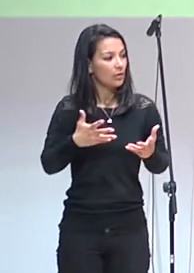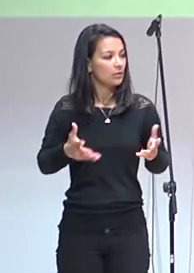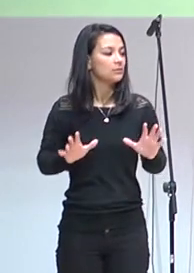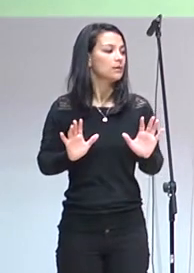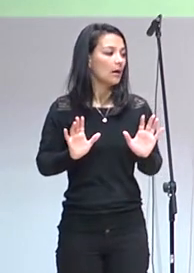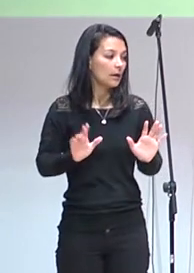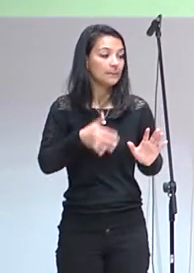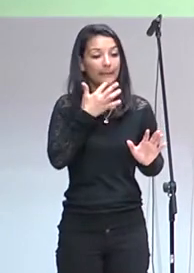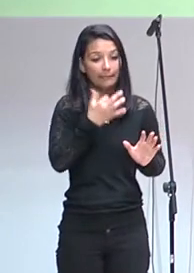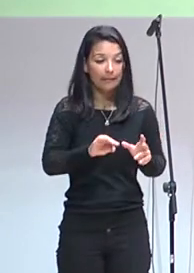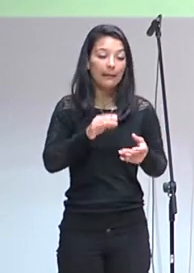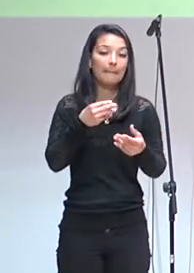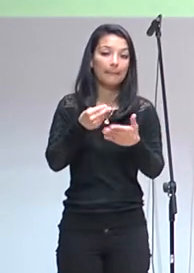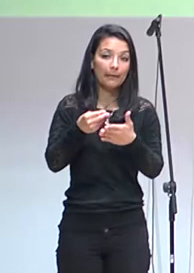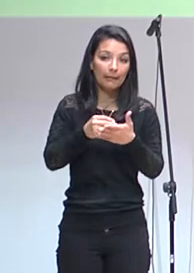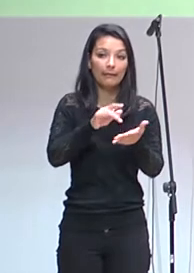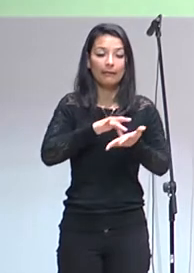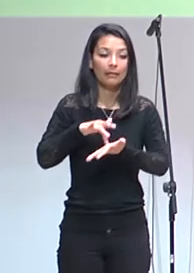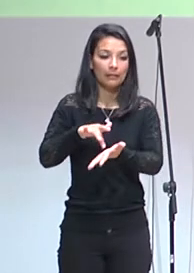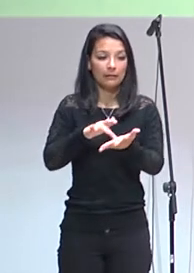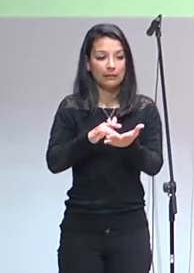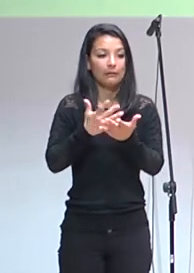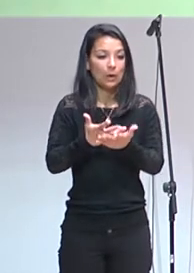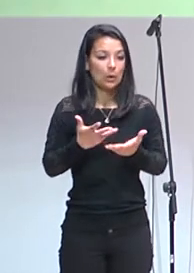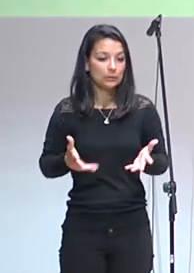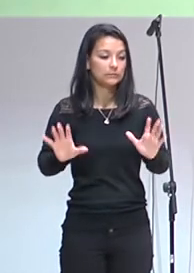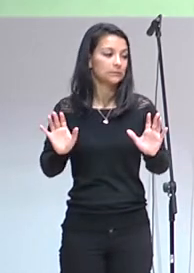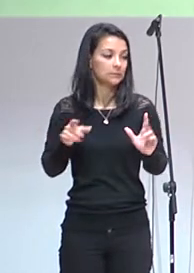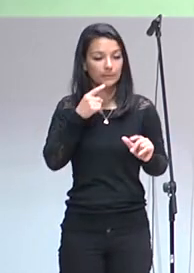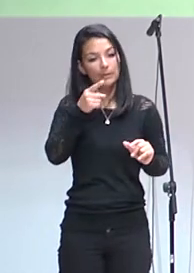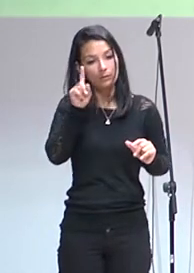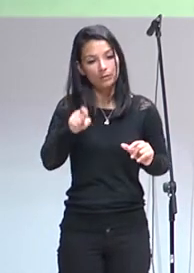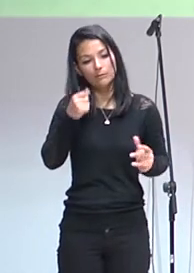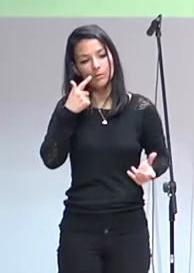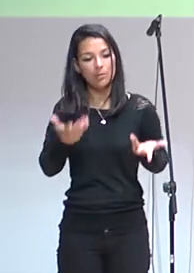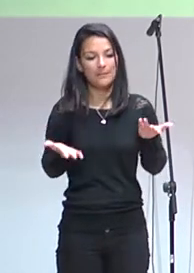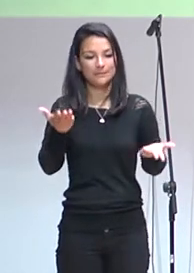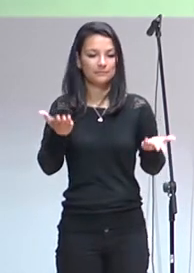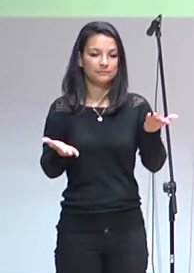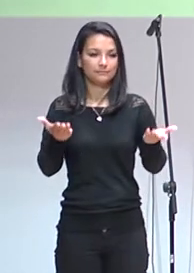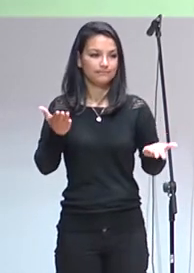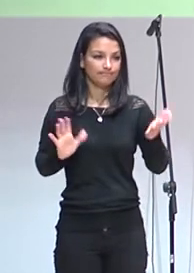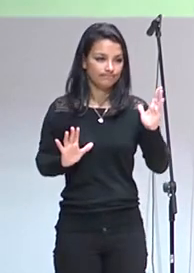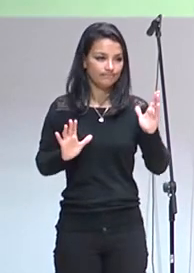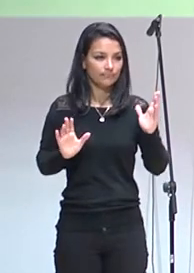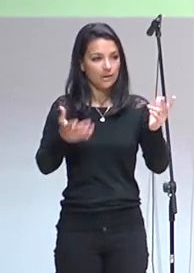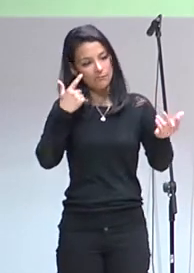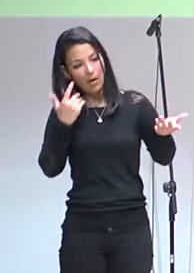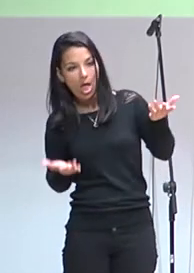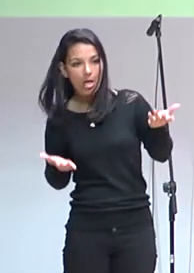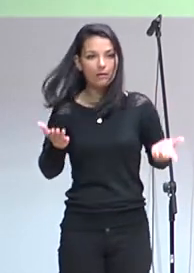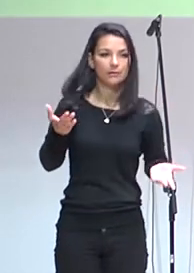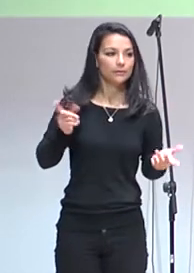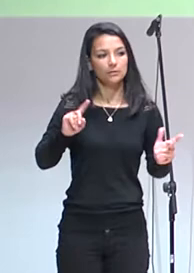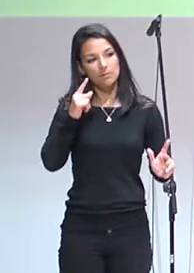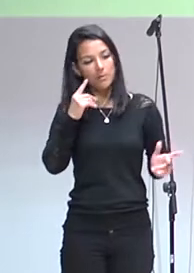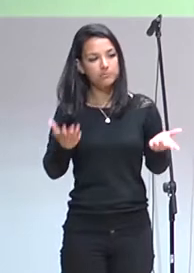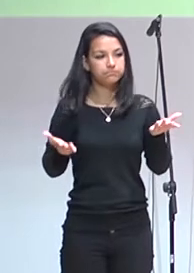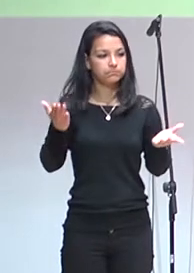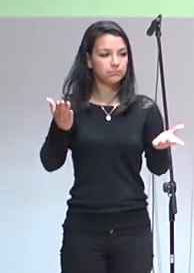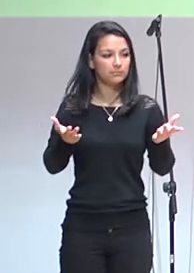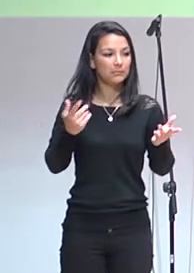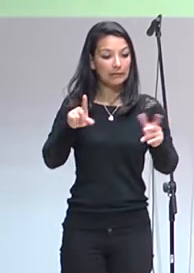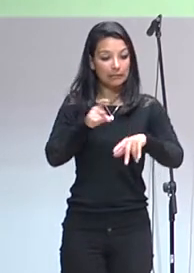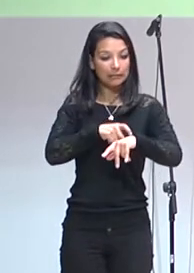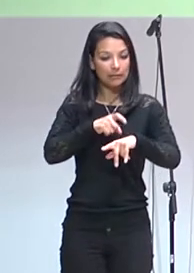pagar muchas deudas y hay que, sobre todo, compensar. Esa es la idea, compensar lo que el tiempo nos permite para